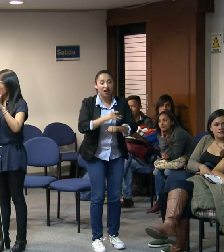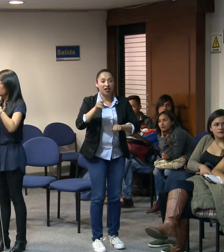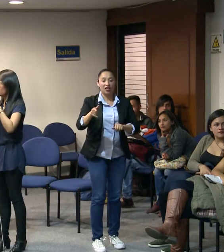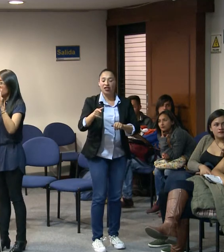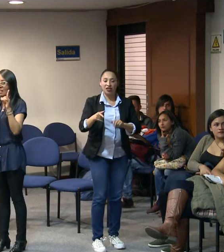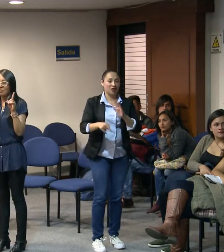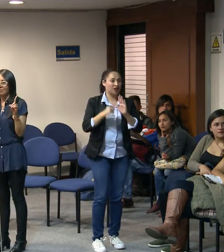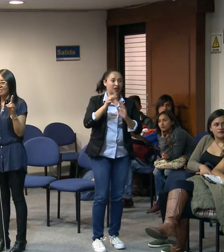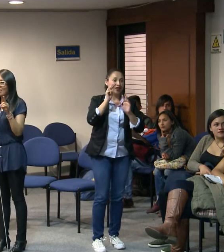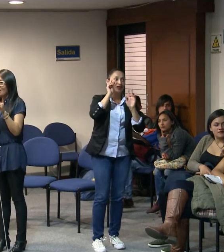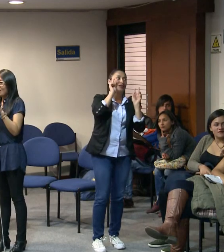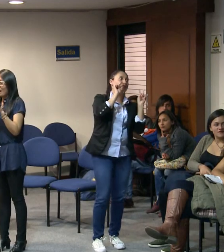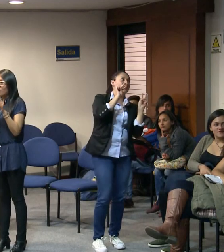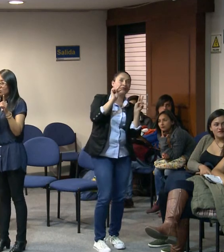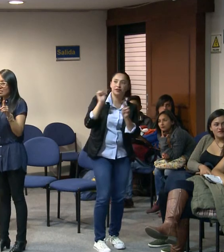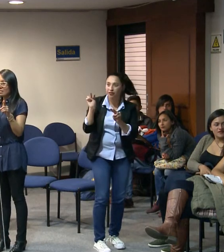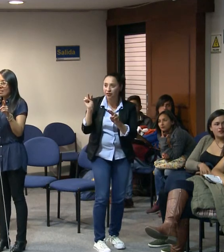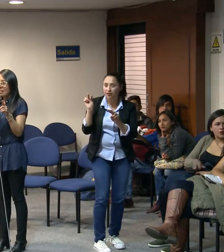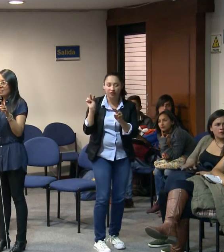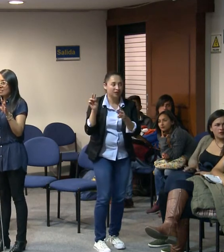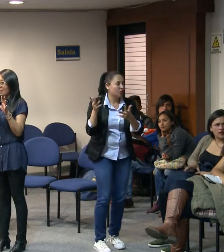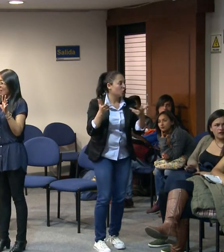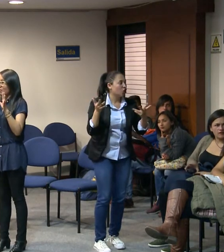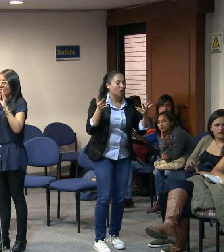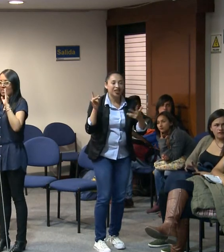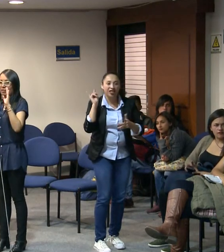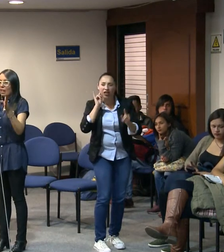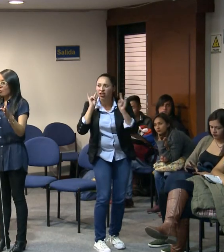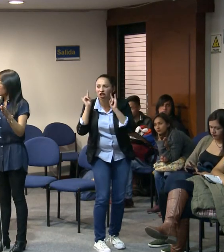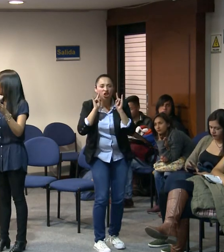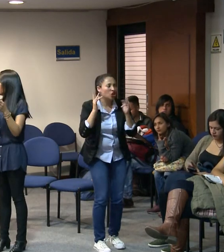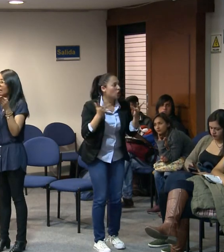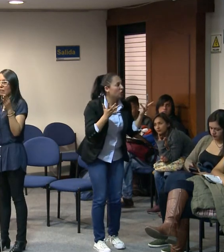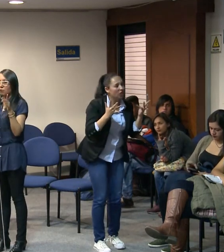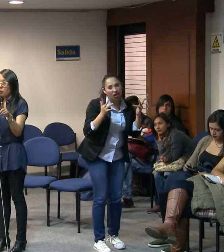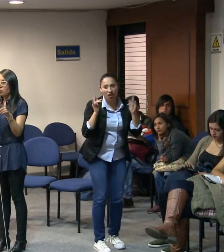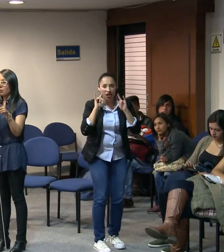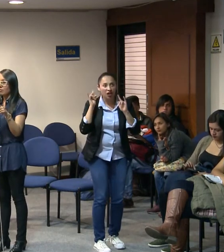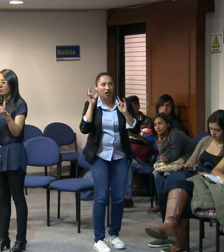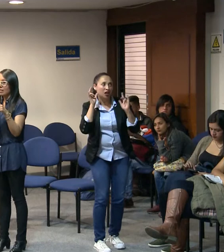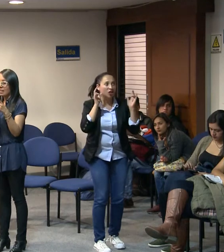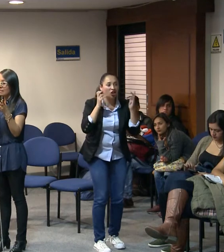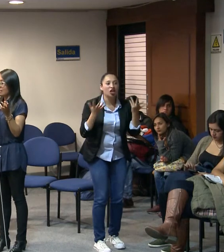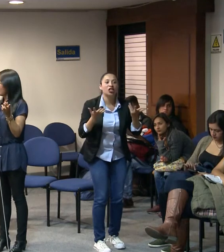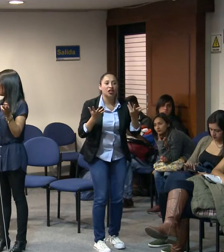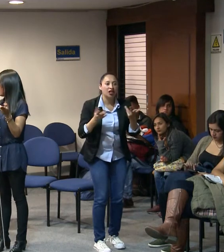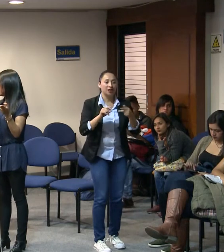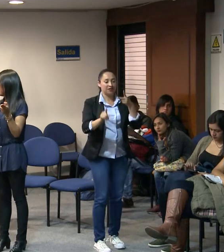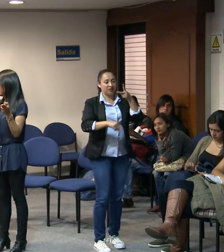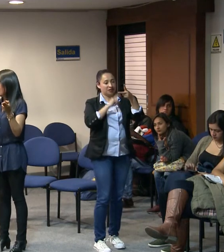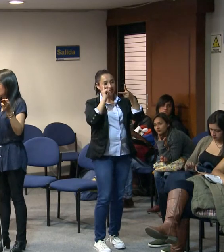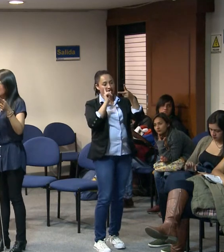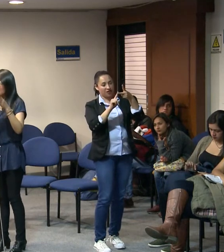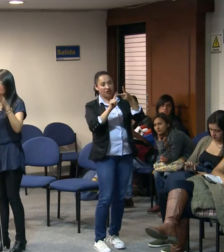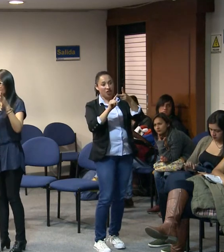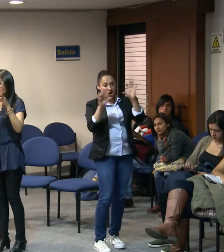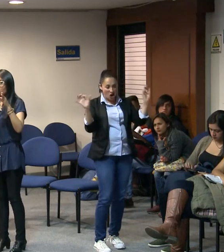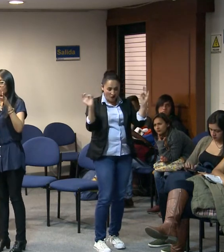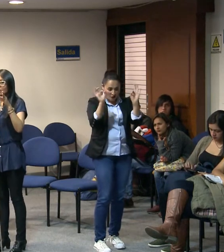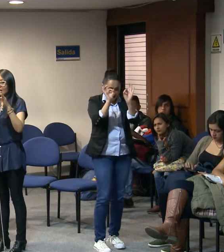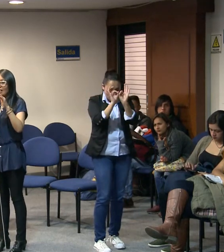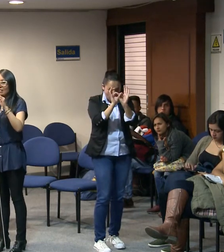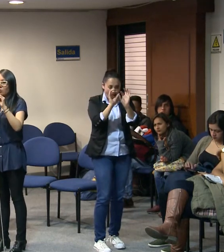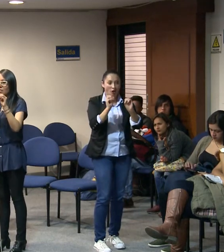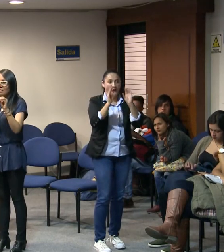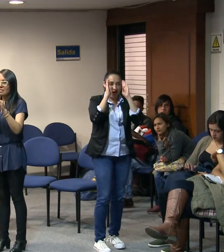una dirigen su mirada a dónde está y se quedan, sí, en foco, que es la atención, y